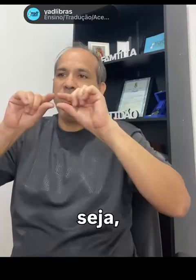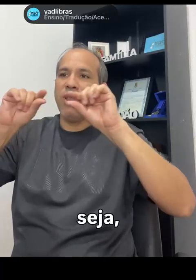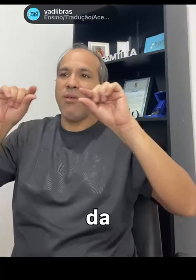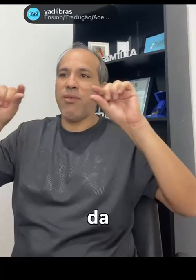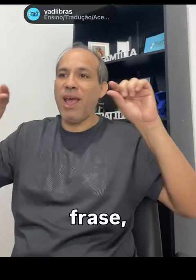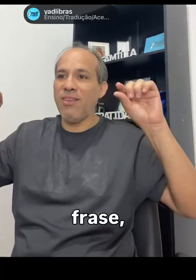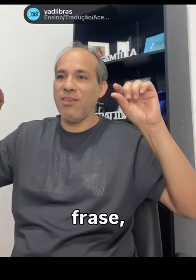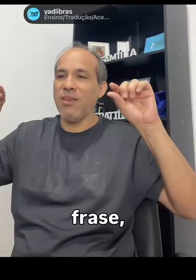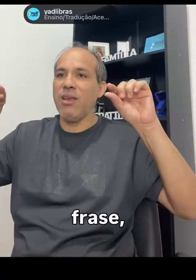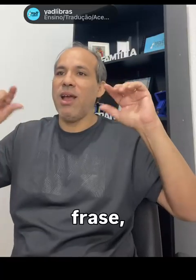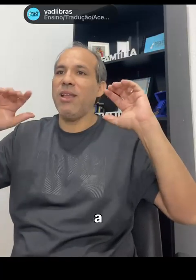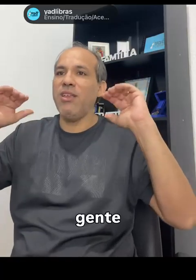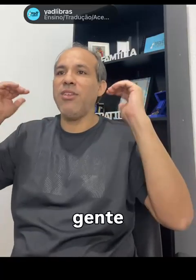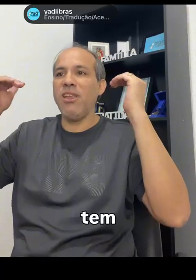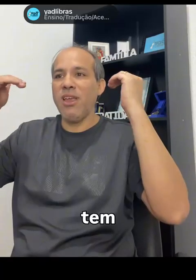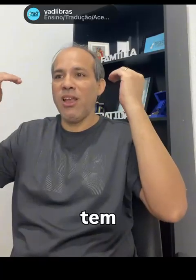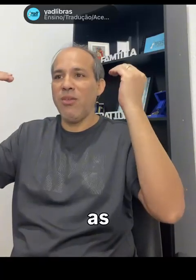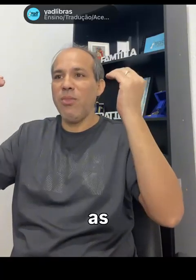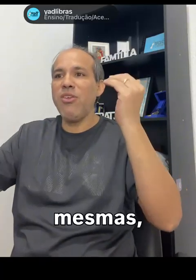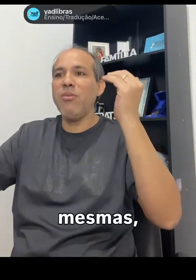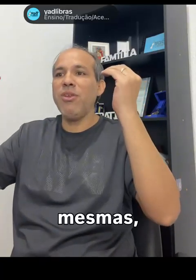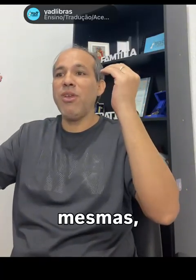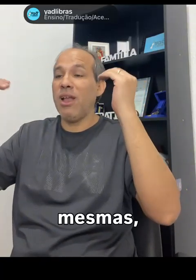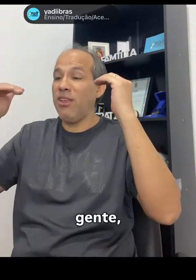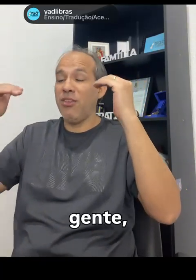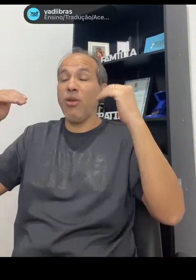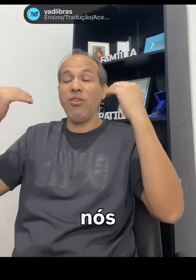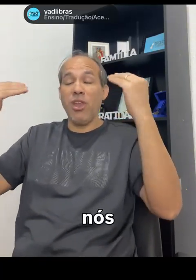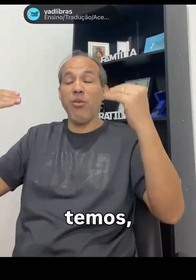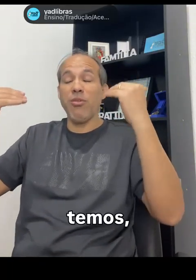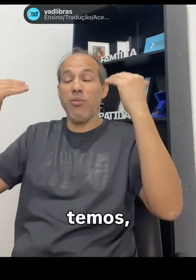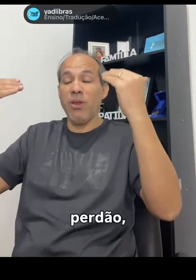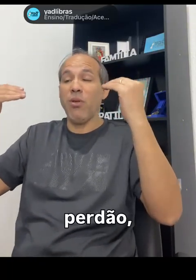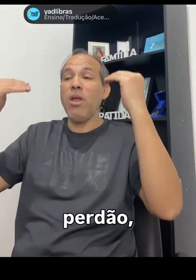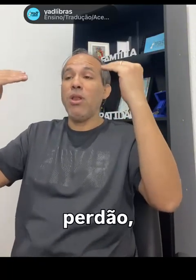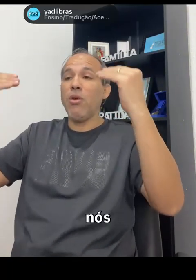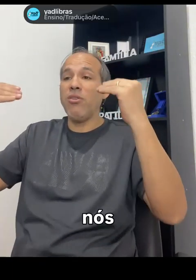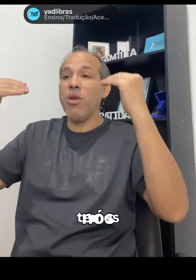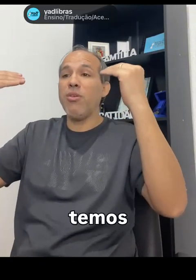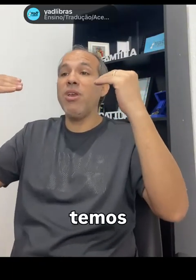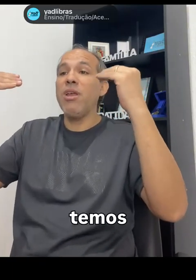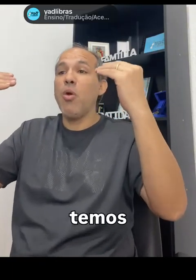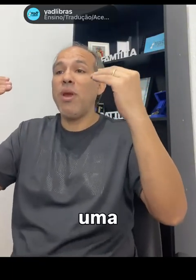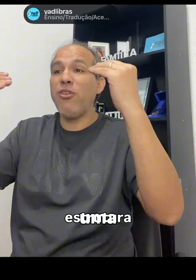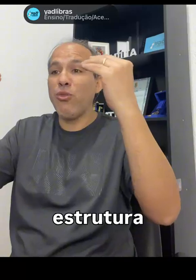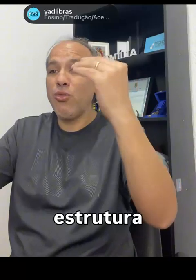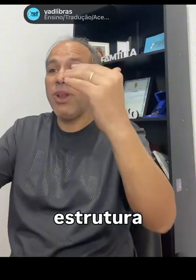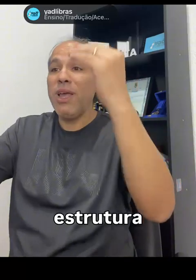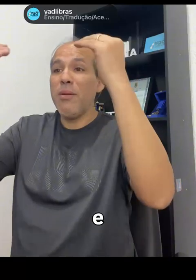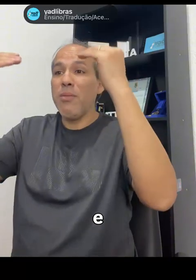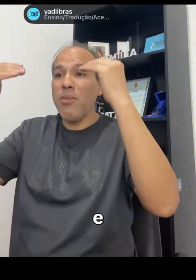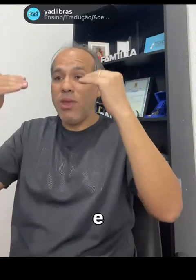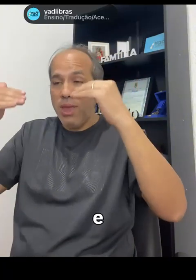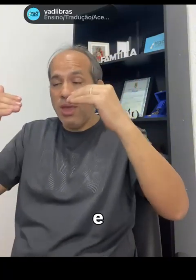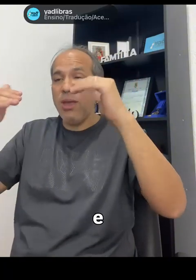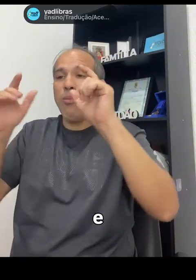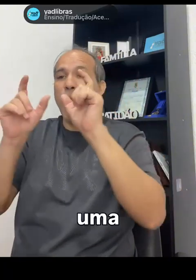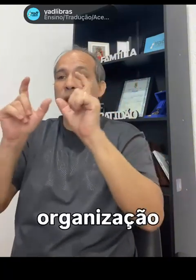da frase, a gente tem as mesmas, nós temos uma estrutura e uma